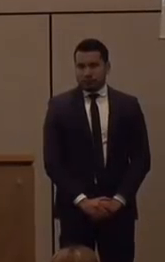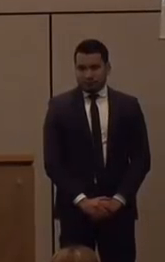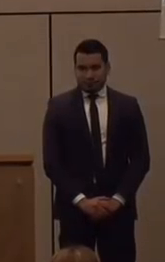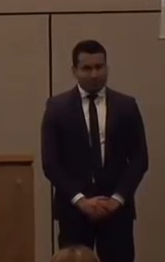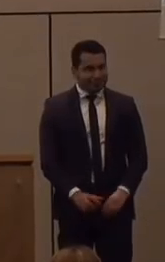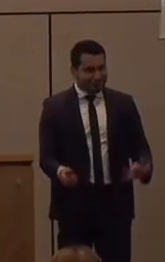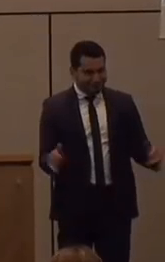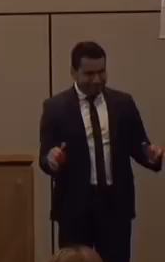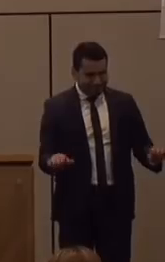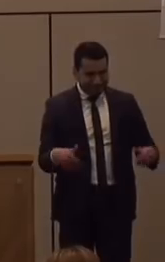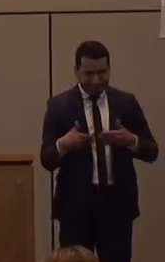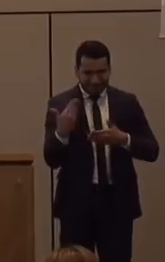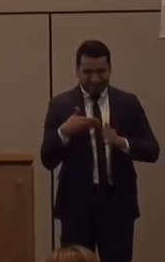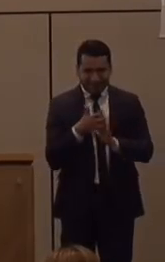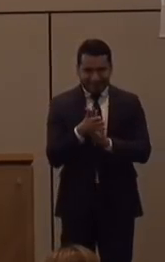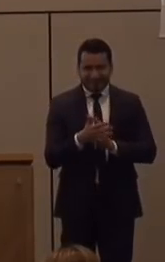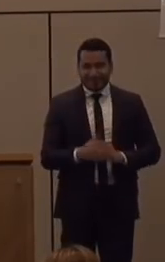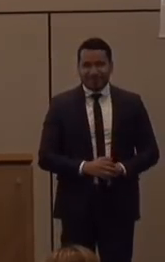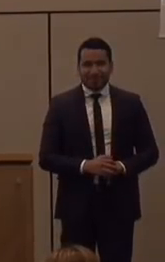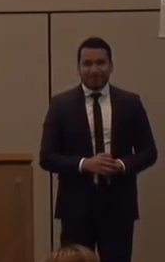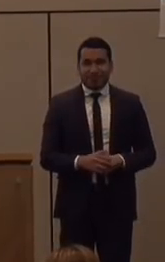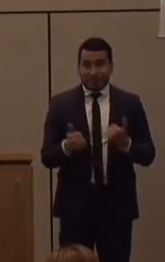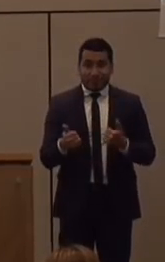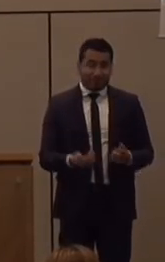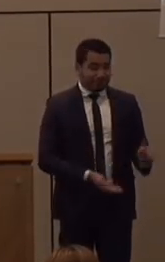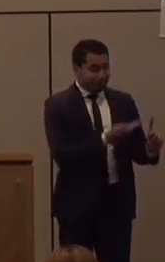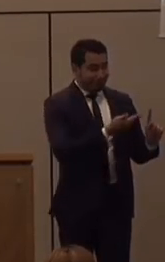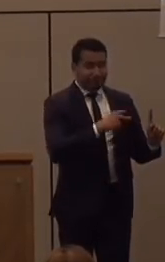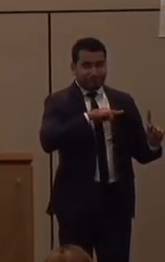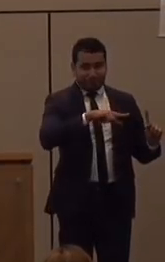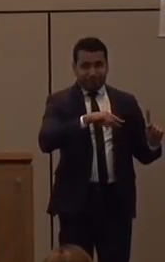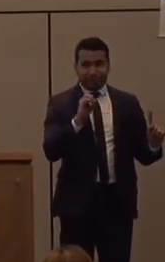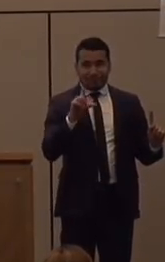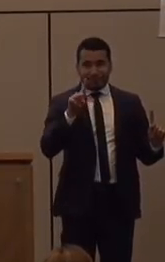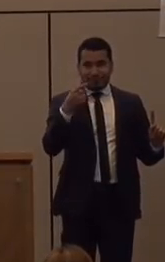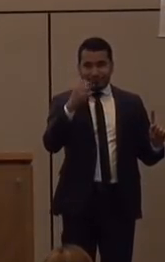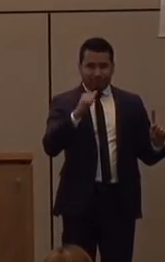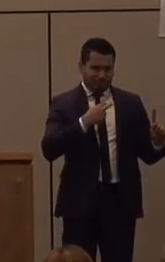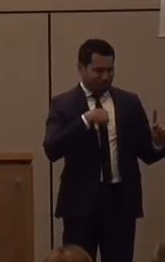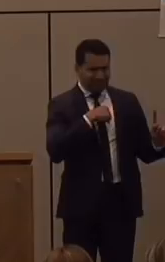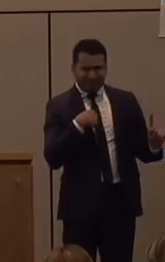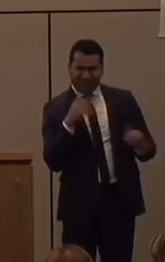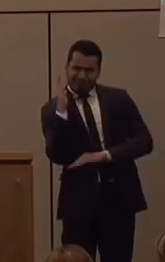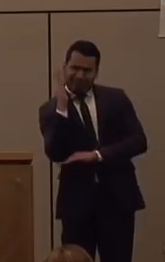la pueblan hoy galicia estábamos hablando de que hemos crecido en exportaciones